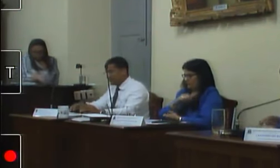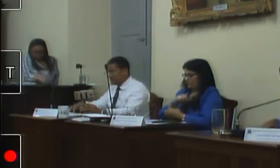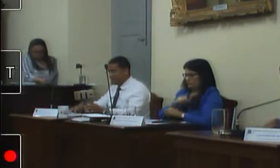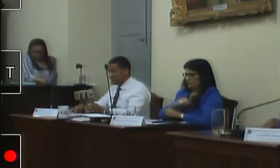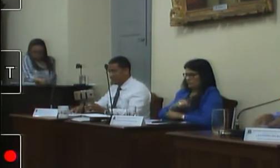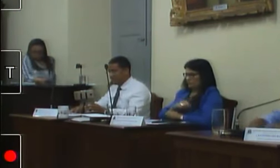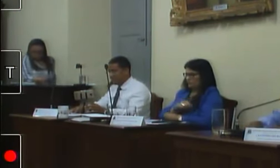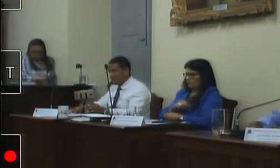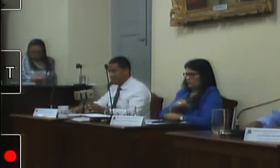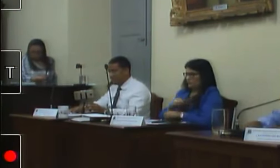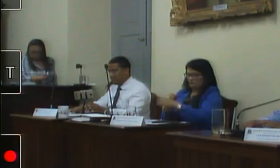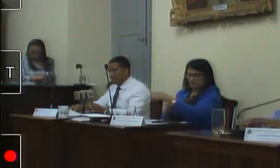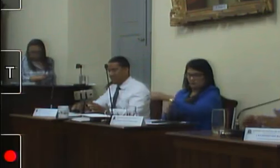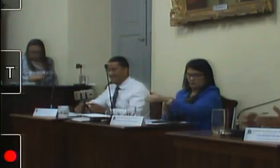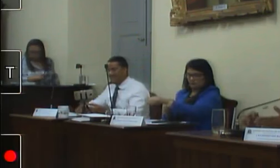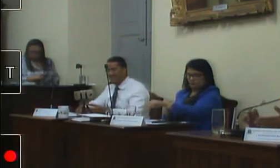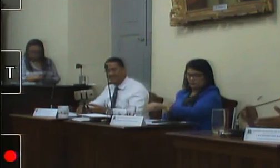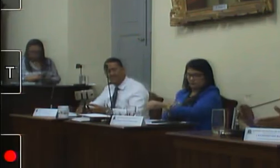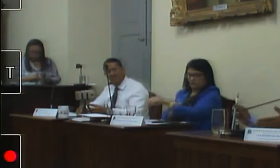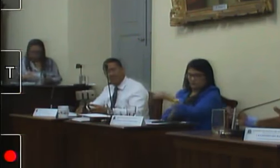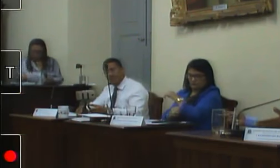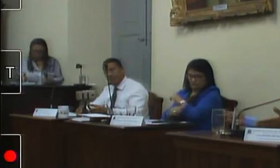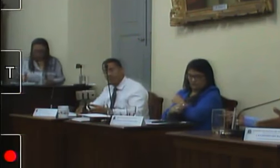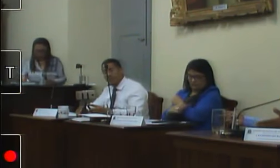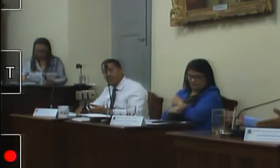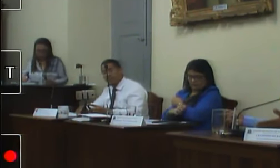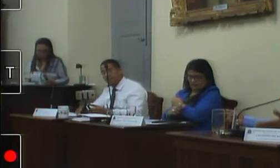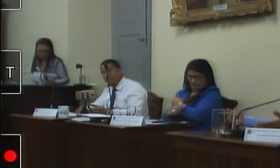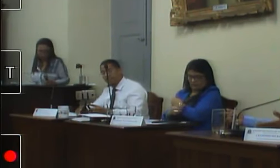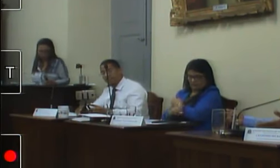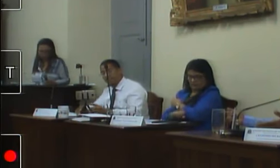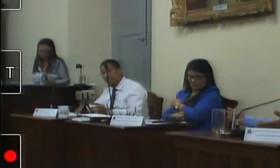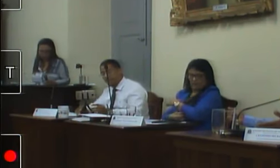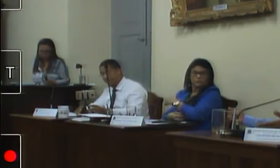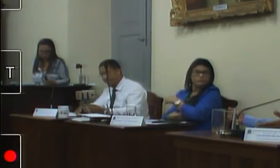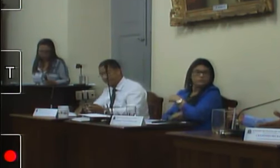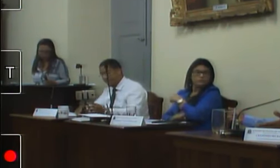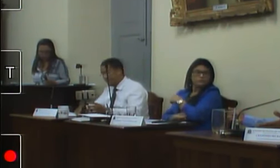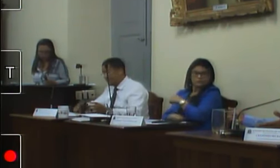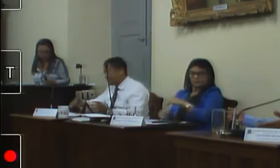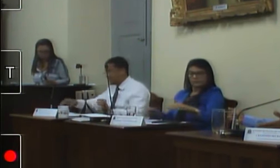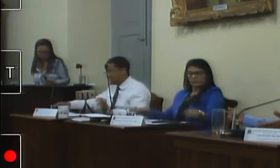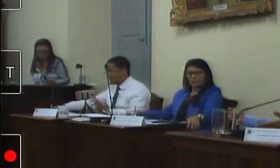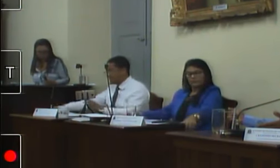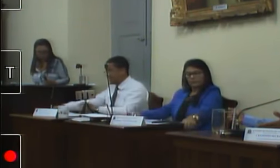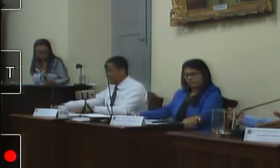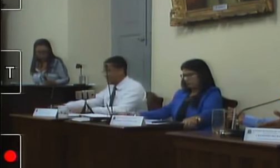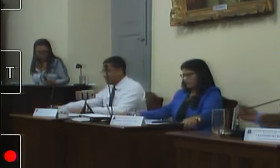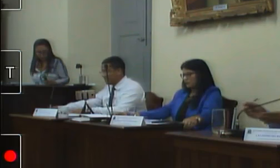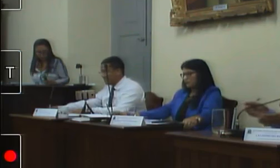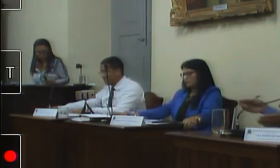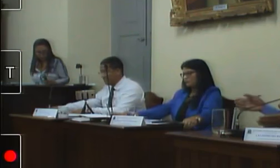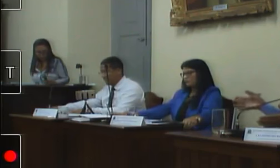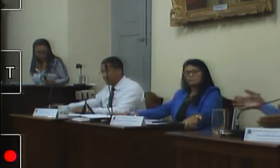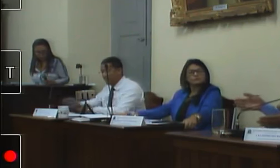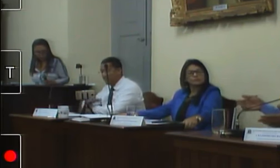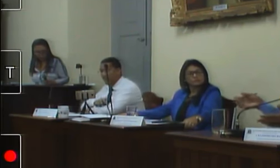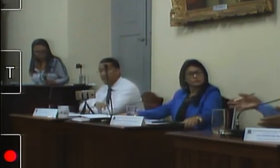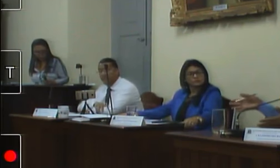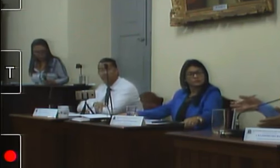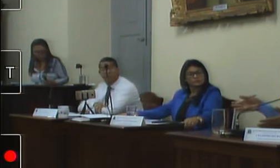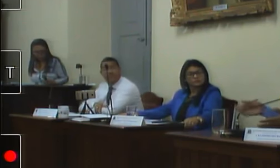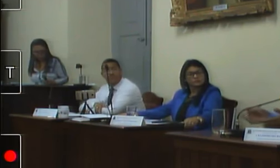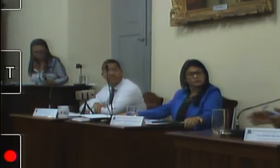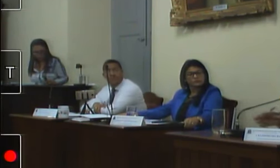queria só, para acabar... Eu vejo, às vezes, algumas pessoas reclamando sobre as ambulâncias. Pequenininha, isso, aquilo, é